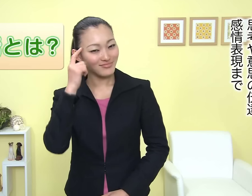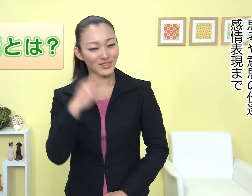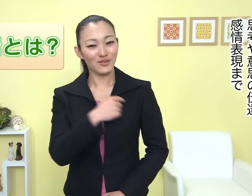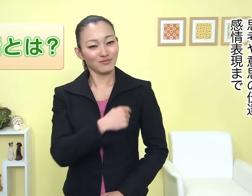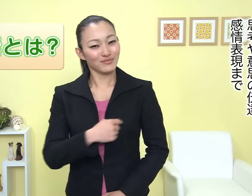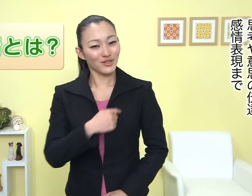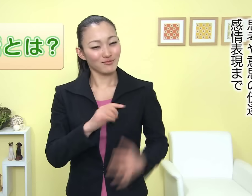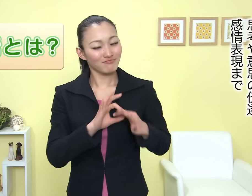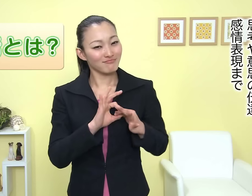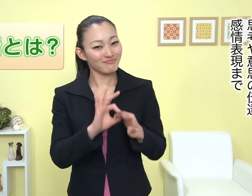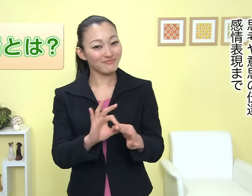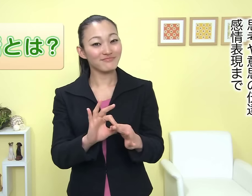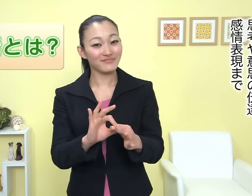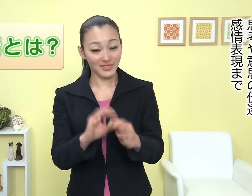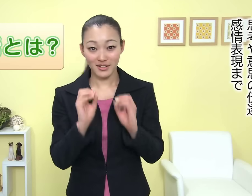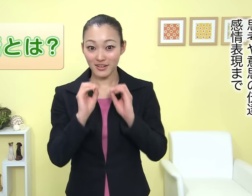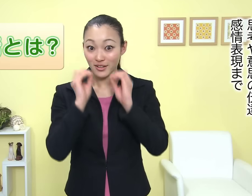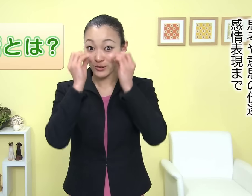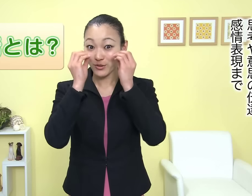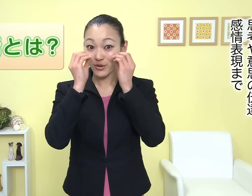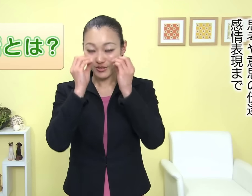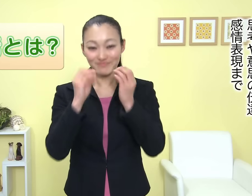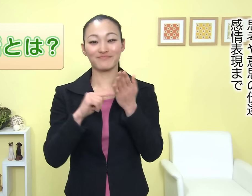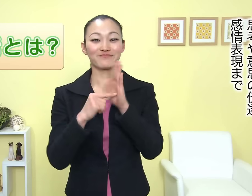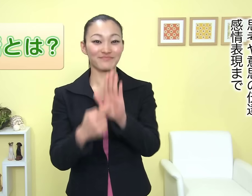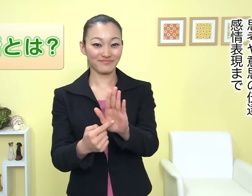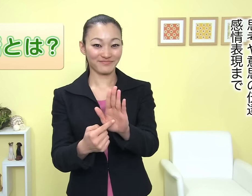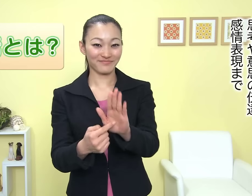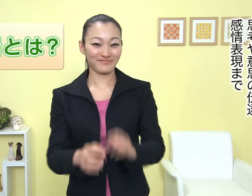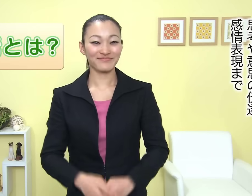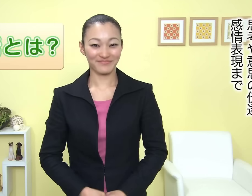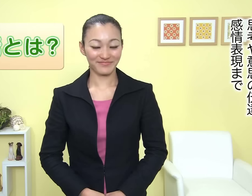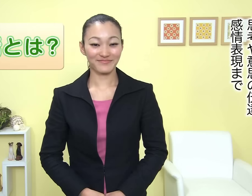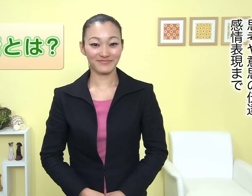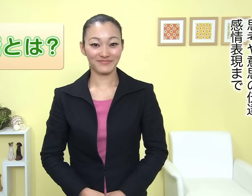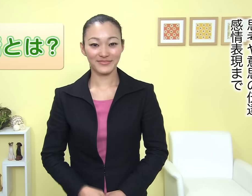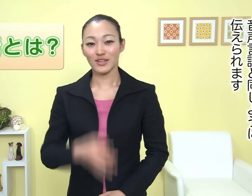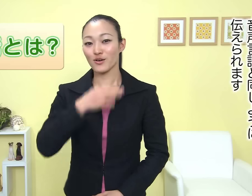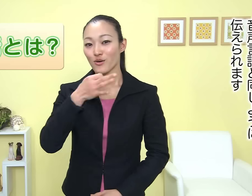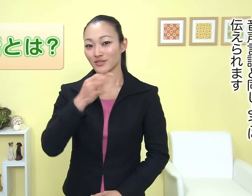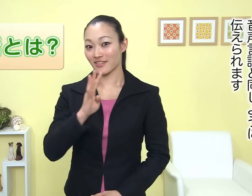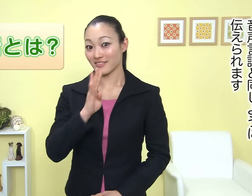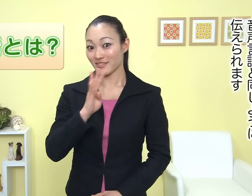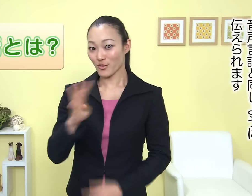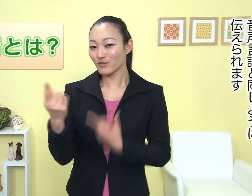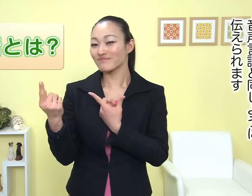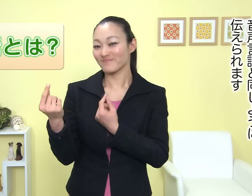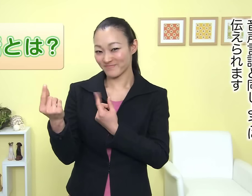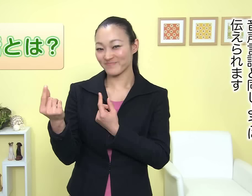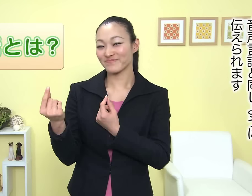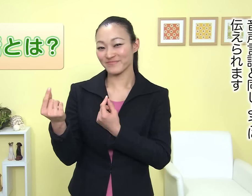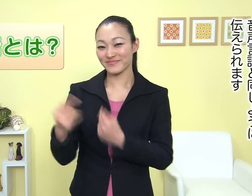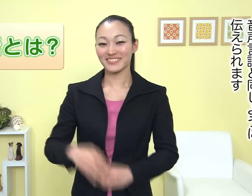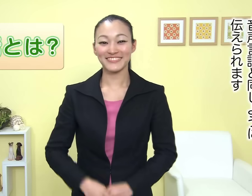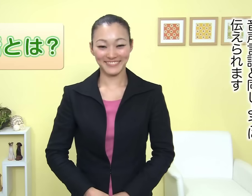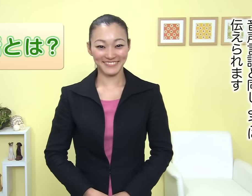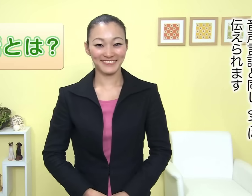思考や意思の伝達、感情表現まで音声言語と同じように伝えられます。